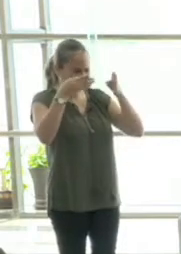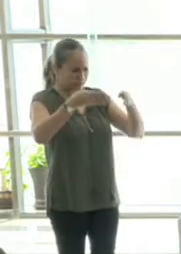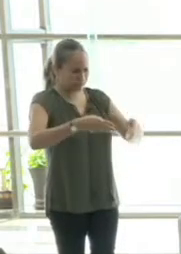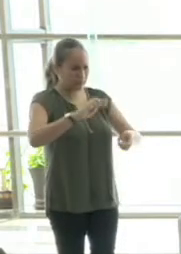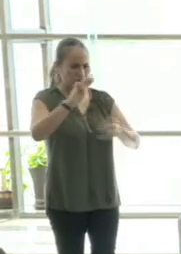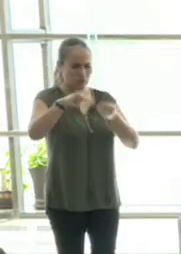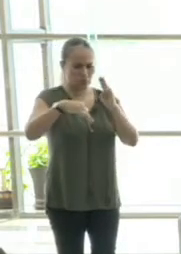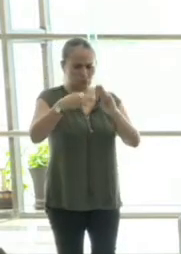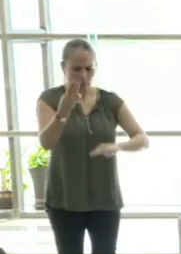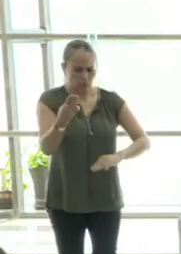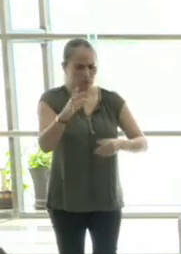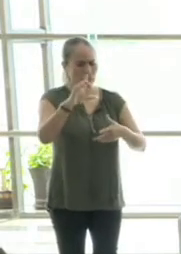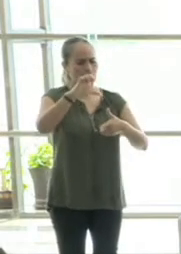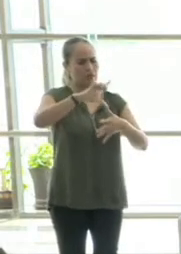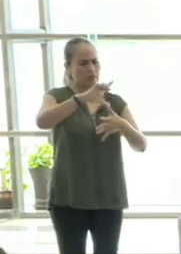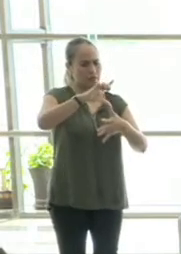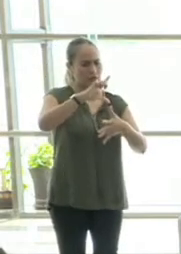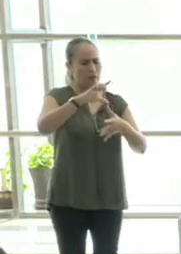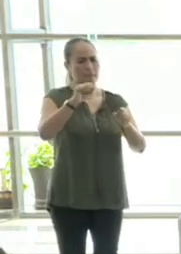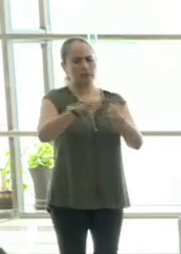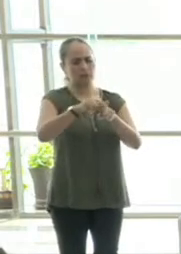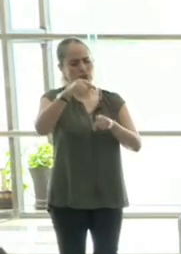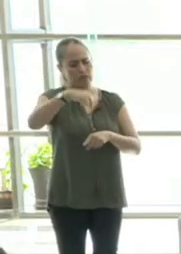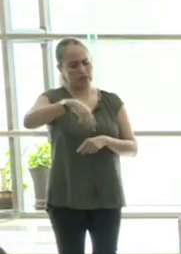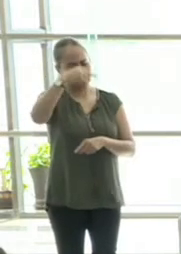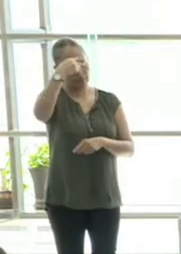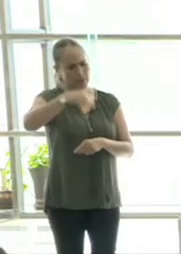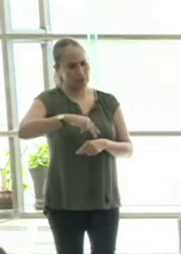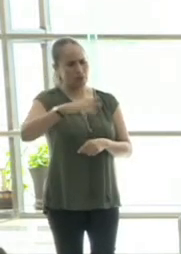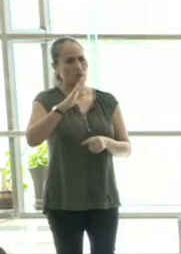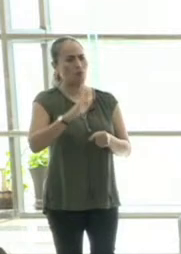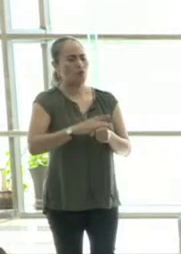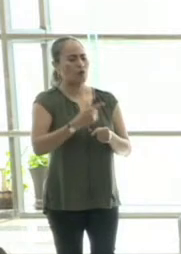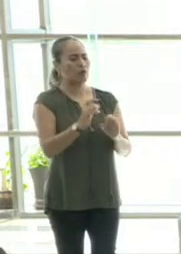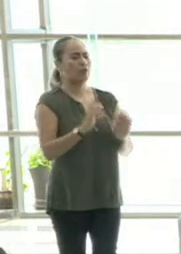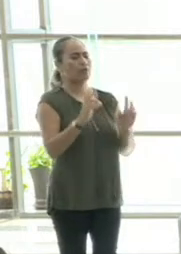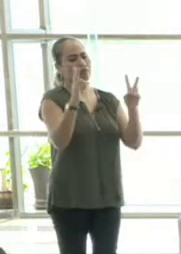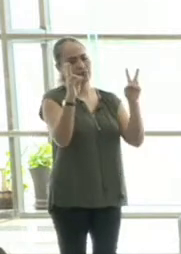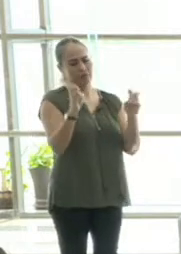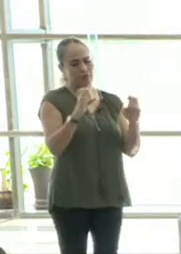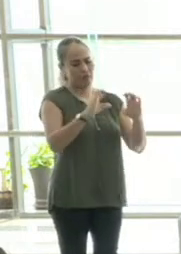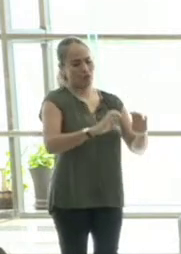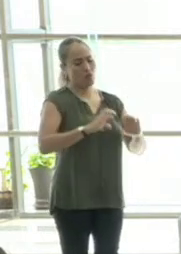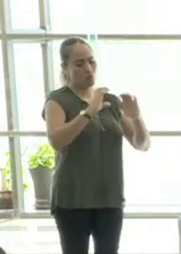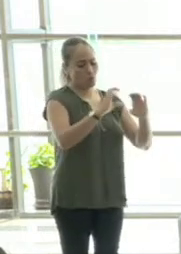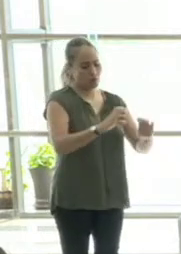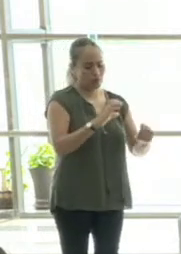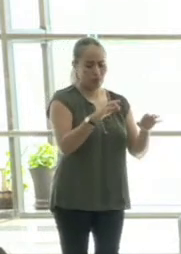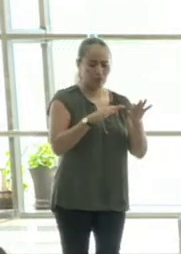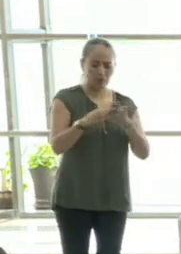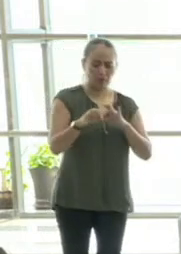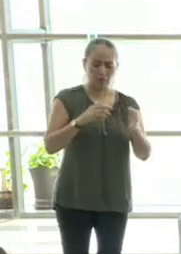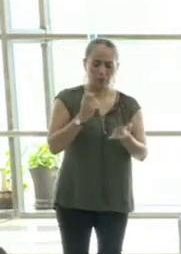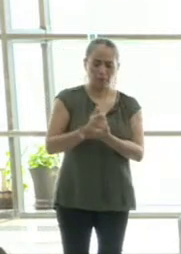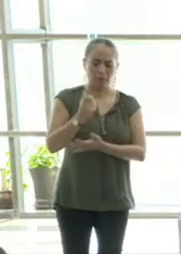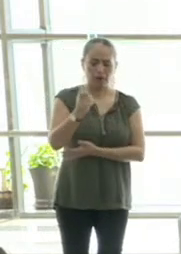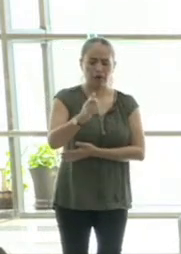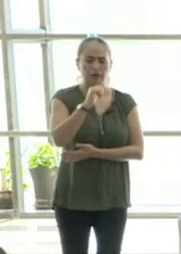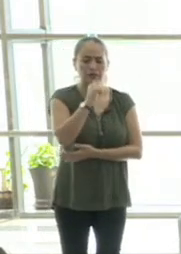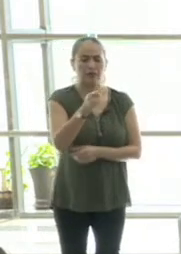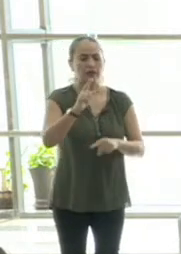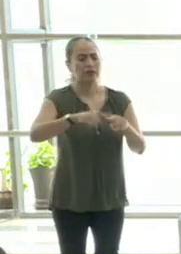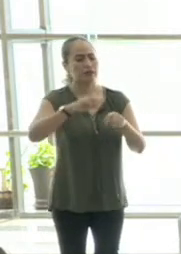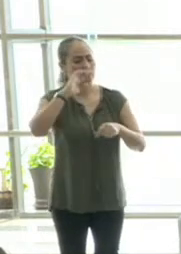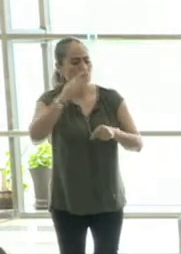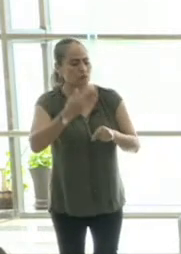latinoamericano y México de manera sostenible Por qué Porque las tareas del cuidado y el trabajo no remunerado siguen cayendo en los hombros de las mujeres